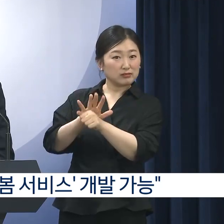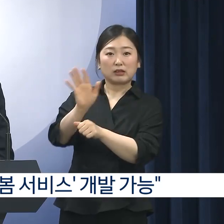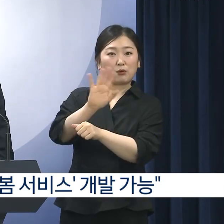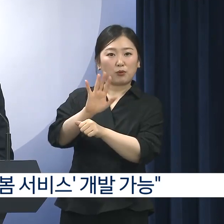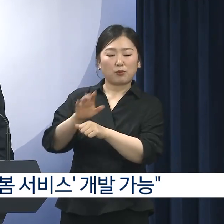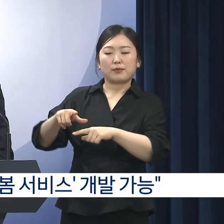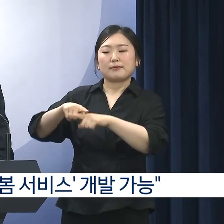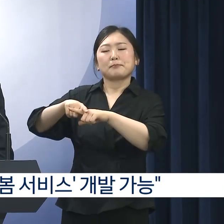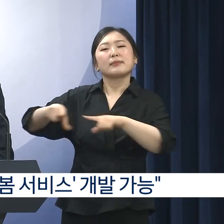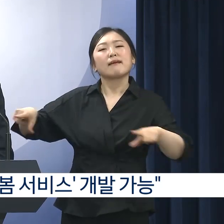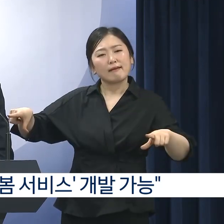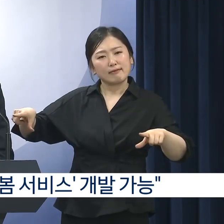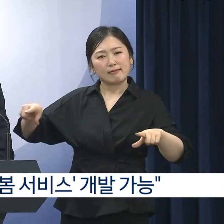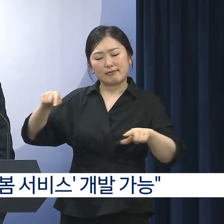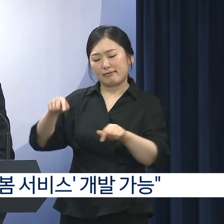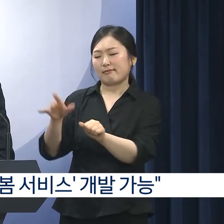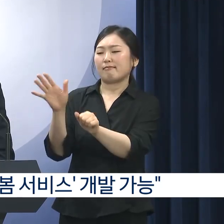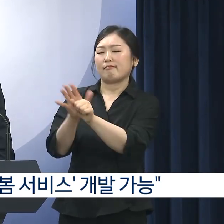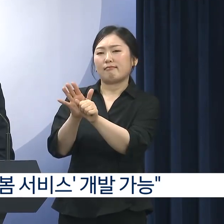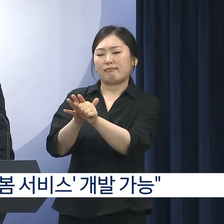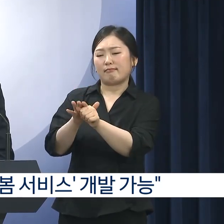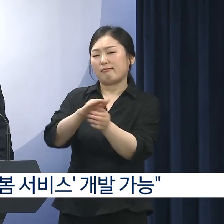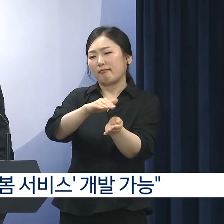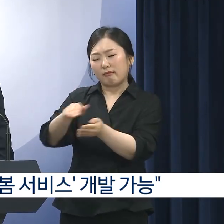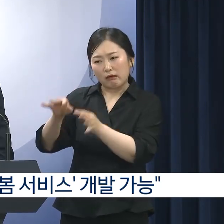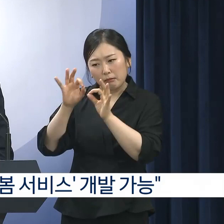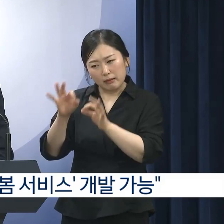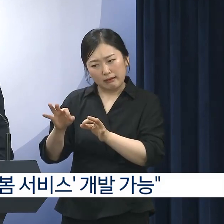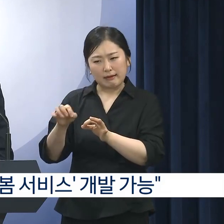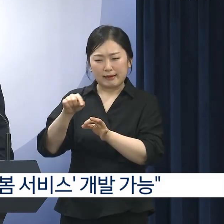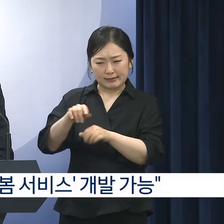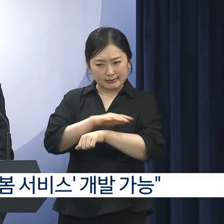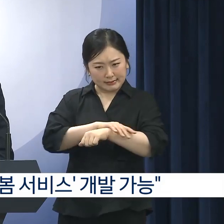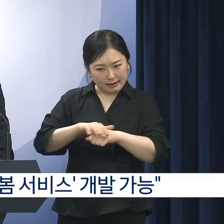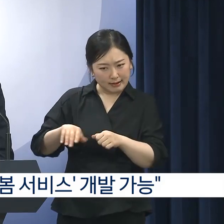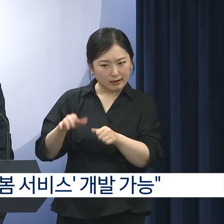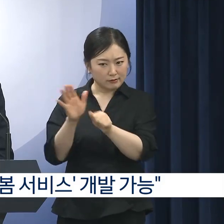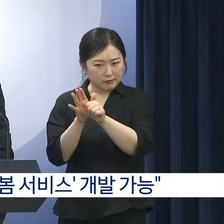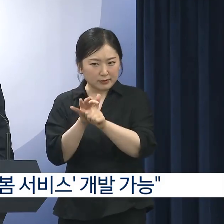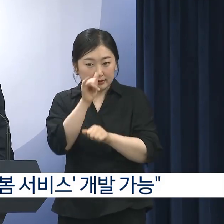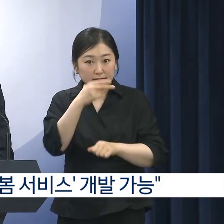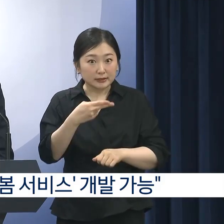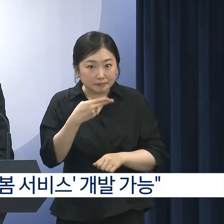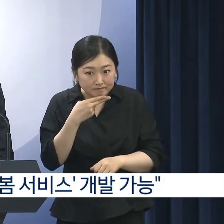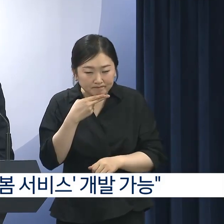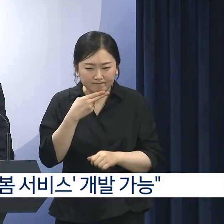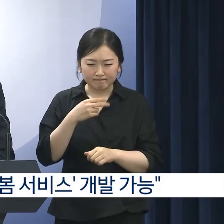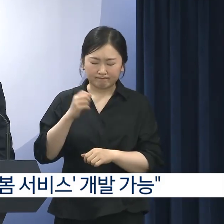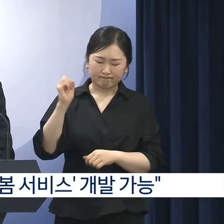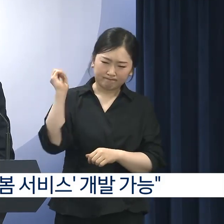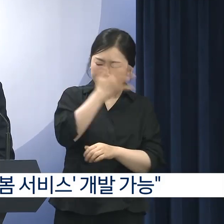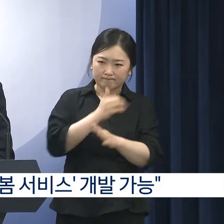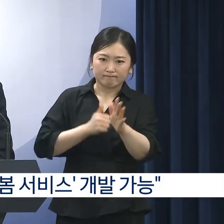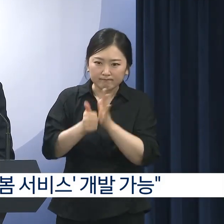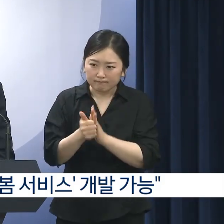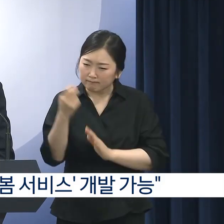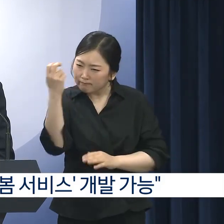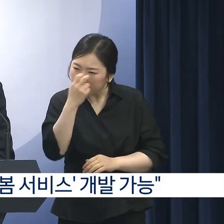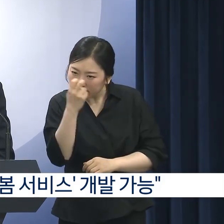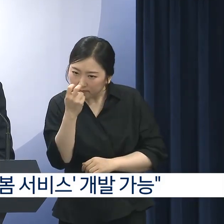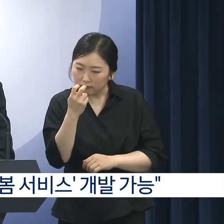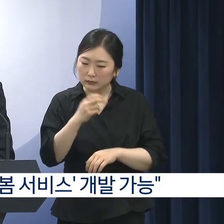잘 제공할 수 있도록 품질을 관리해 줘야 되기 때문에 정기적으로 점검을 해주고 때로는 불시 점검도 하고 그걸 통해서